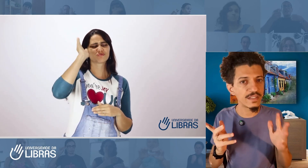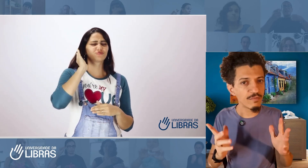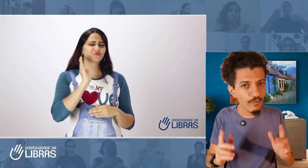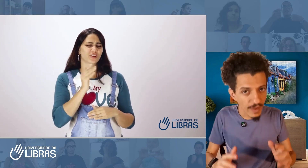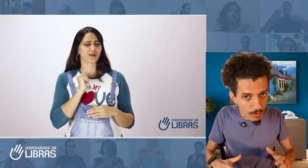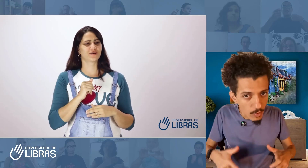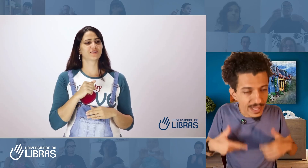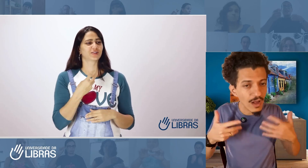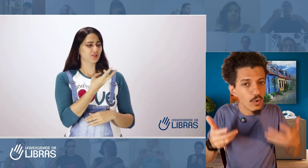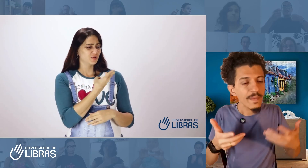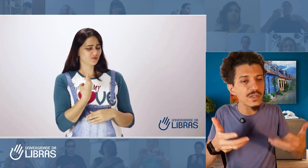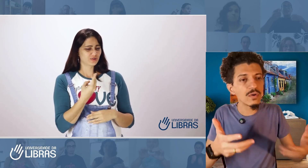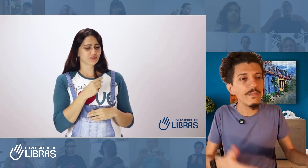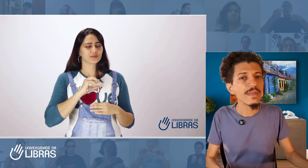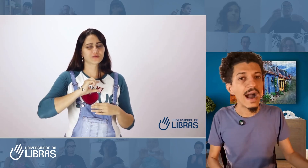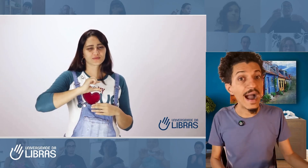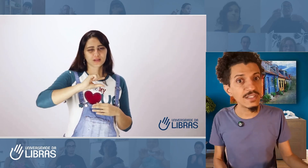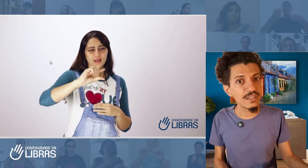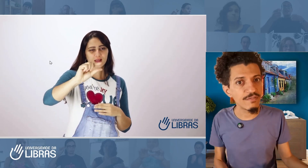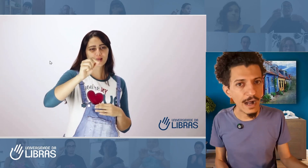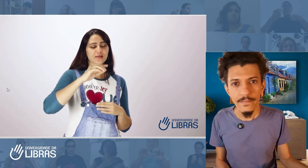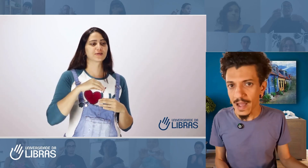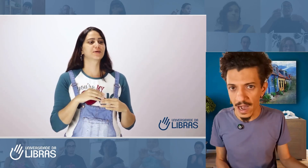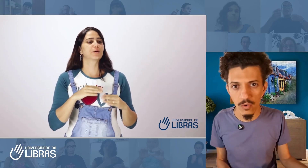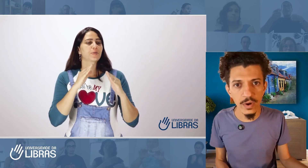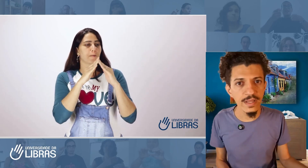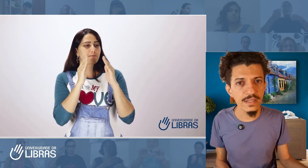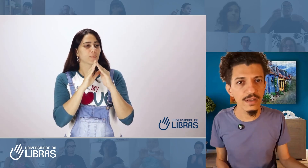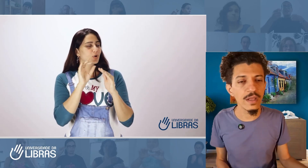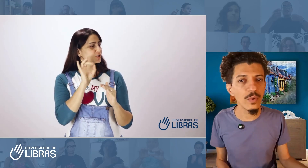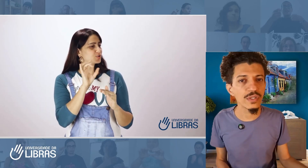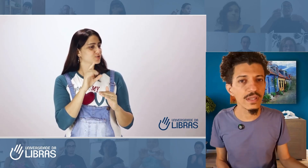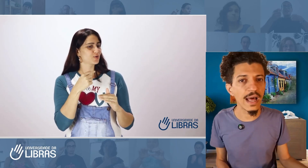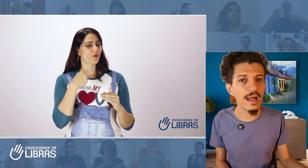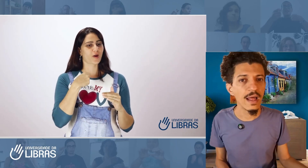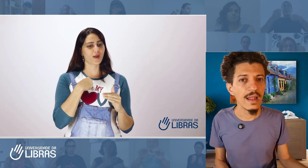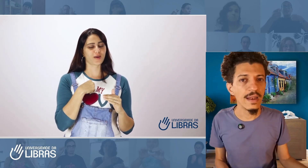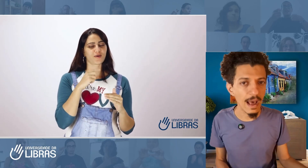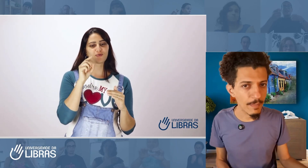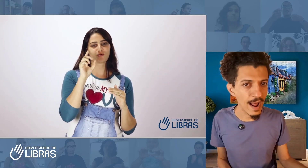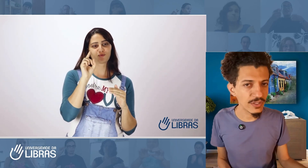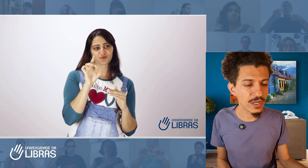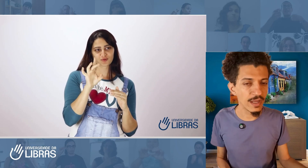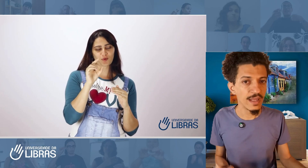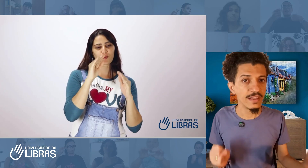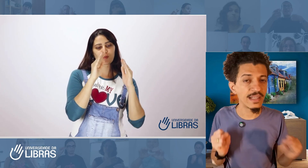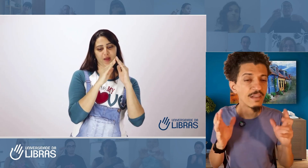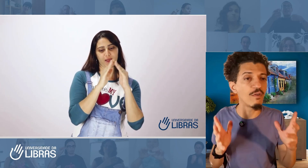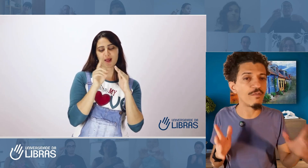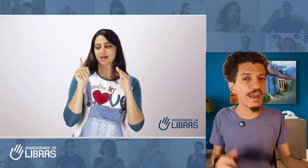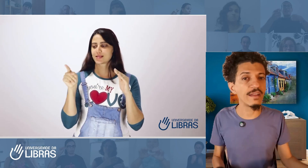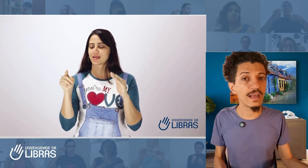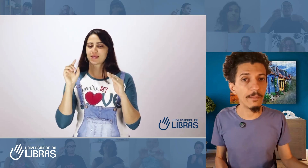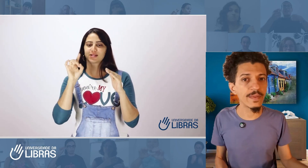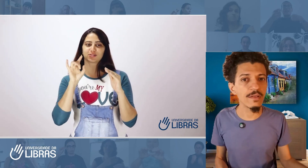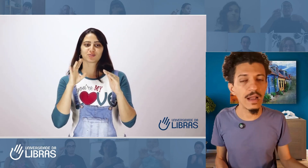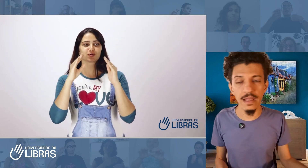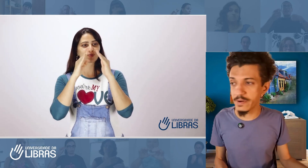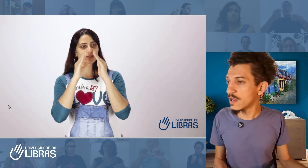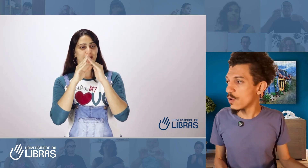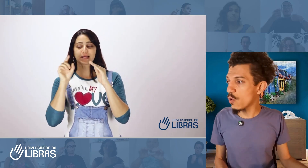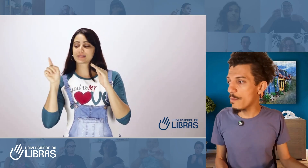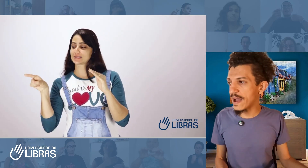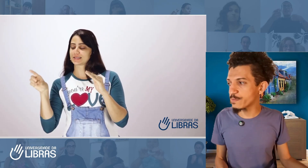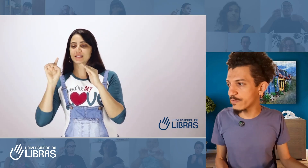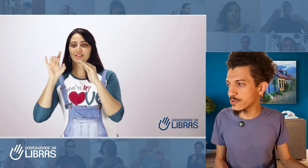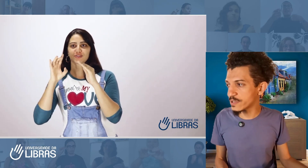foi desenvolvendo quando ela começou a ativar a cognição linguística dela na prática, desenvolvendo e captando a